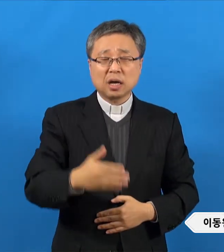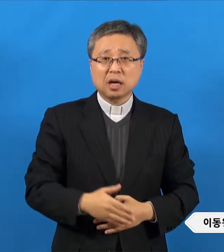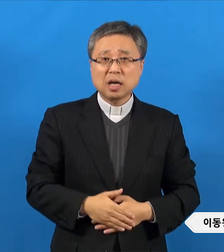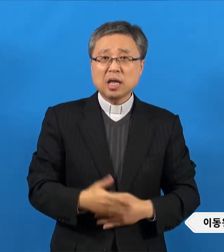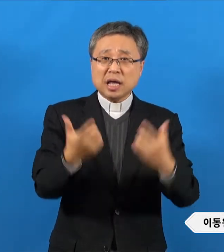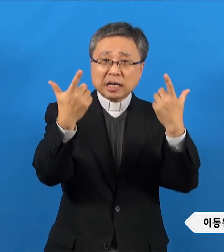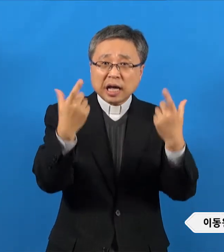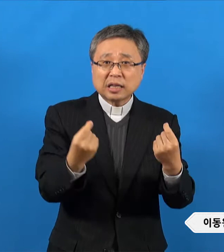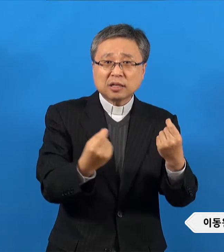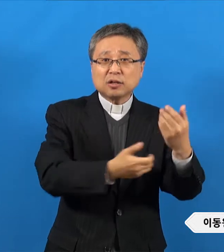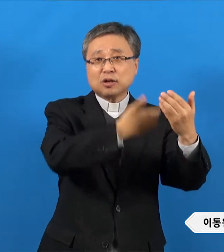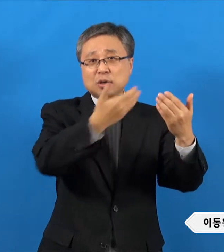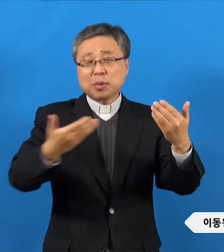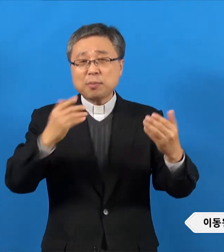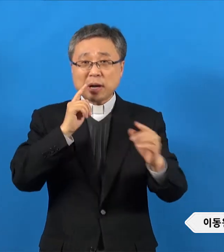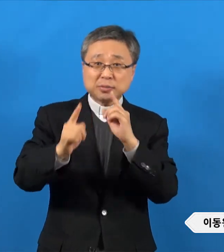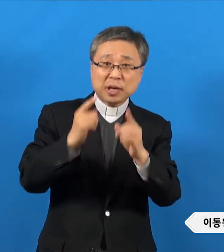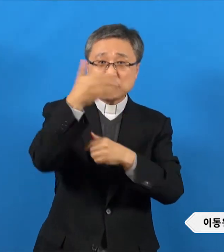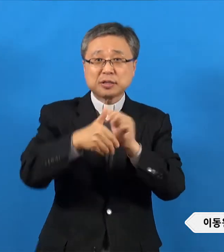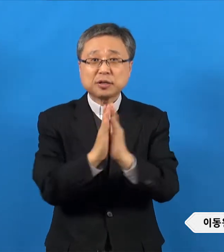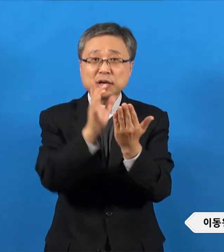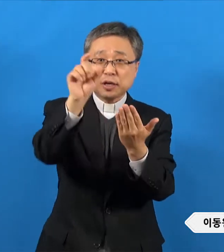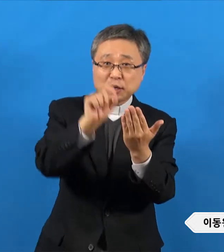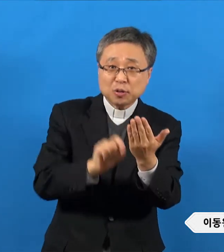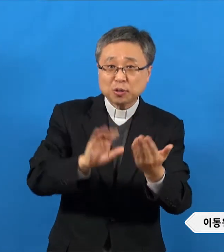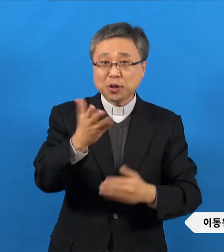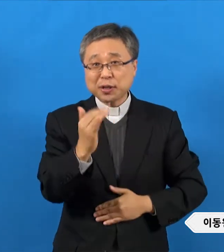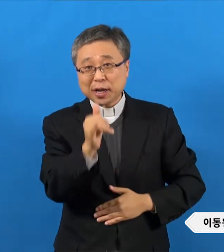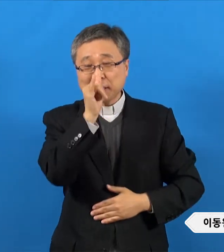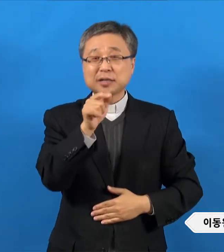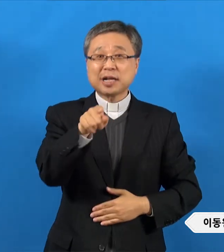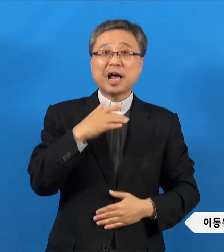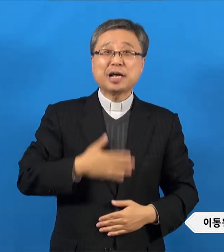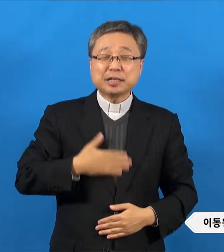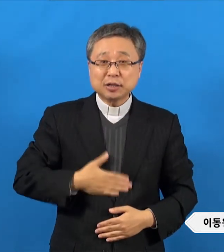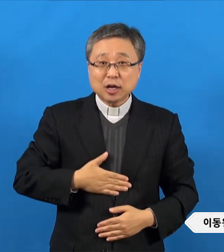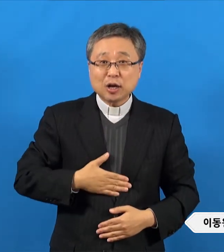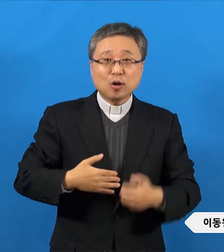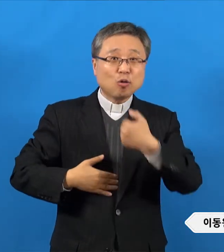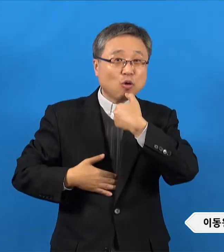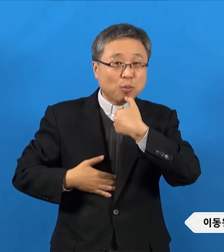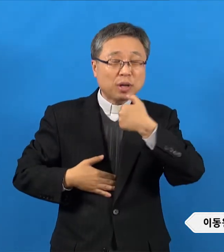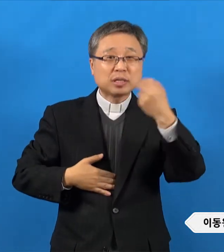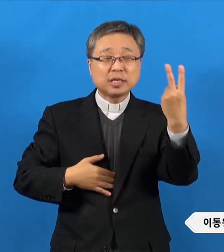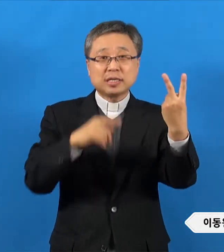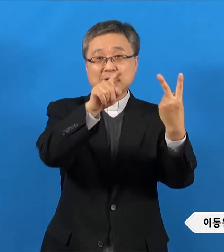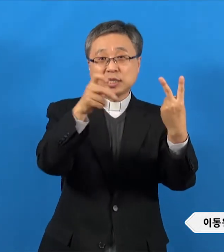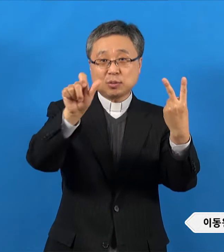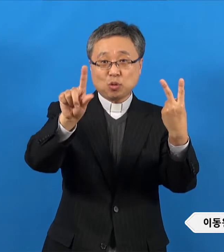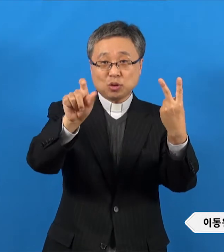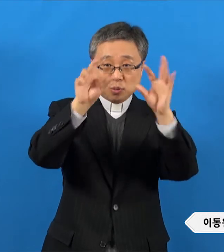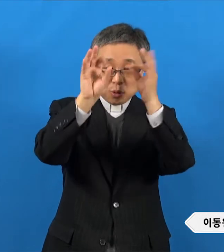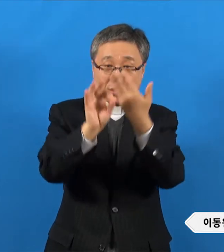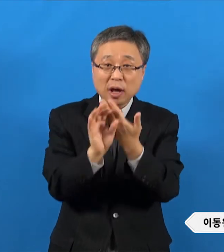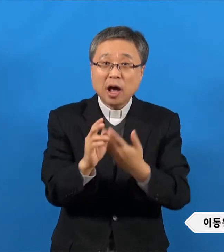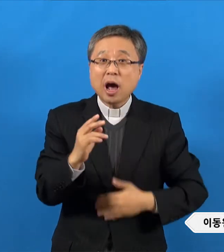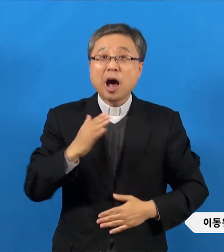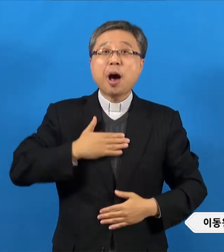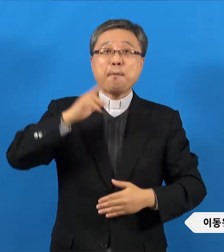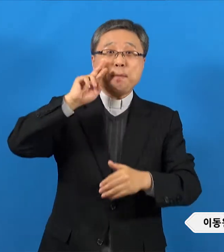같은 맥락의 말씀이 성경에 기록되어 있다는 것은 아십니까? 로마서 2장 15절에서 바울은 하나님 안 믿는